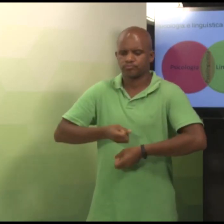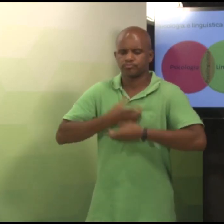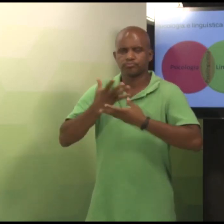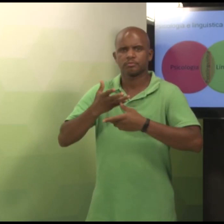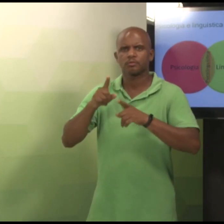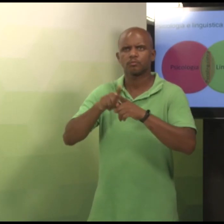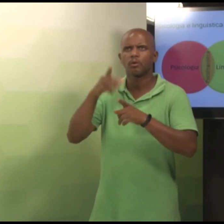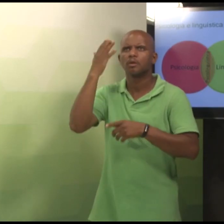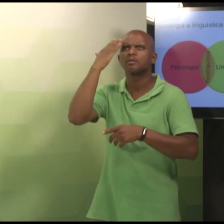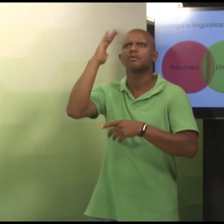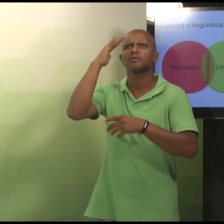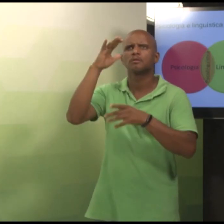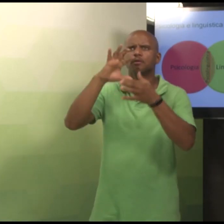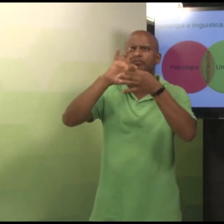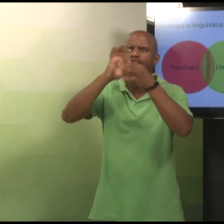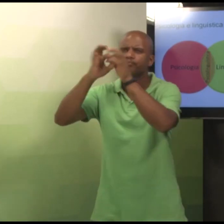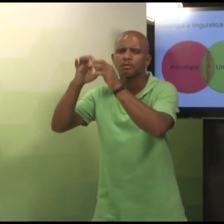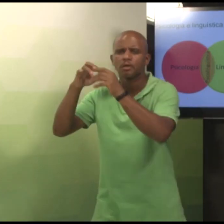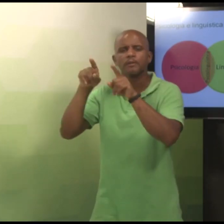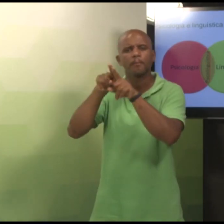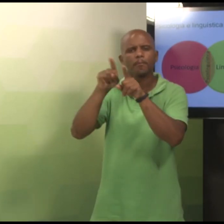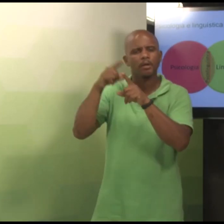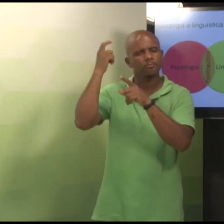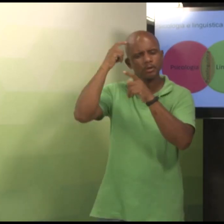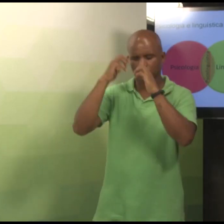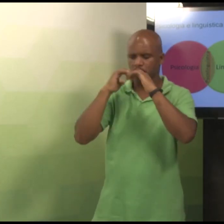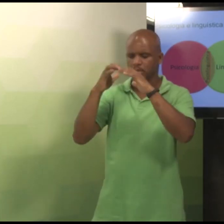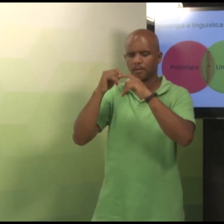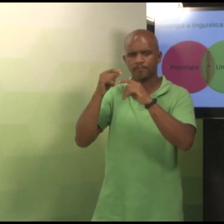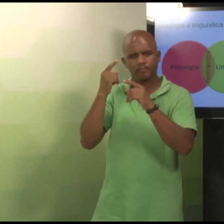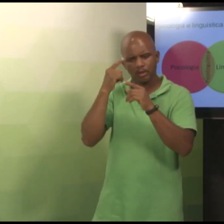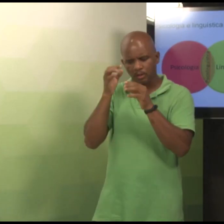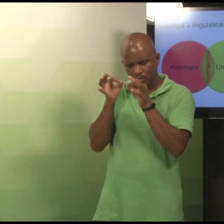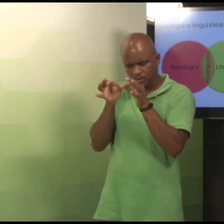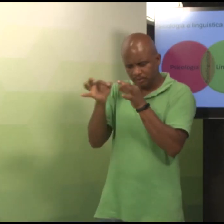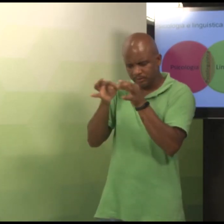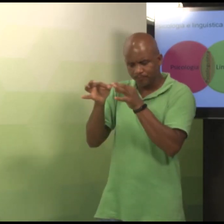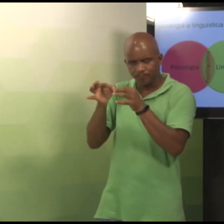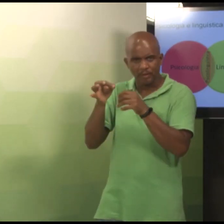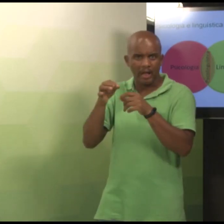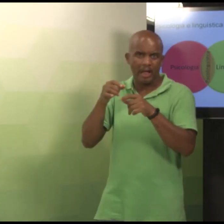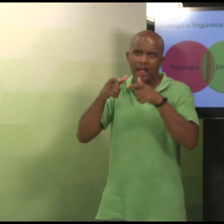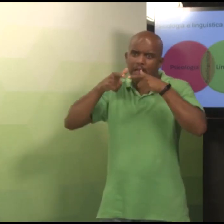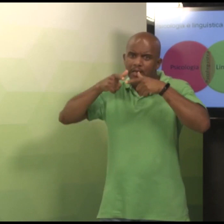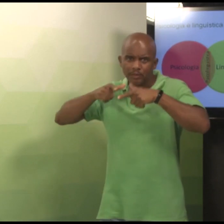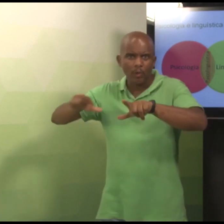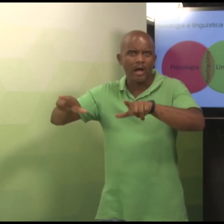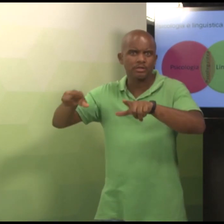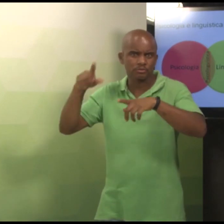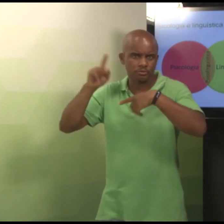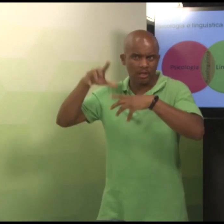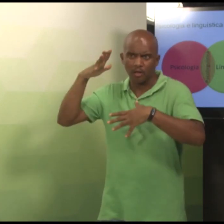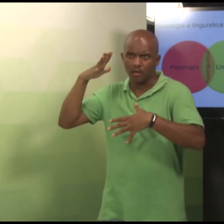pesquisar as formas de produção e compreensão, os aspectos